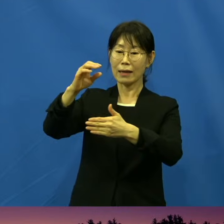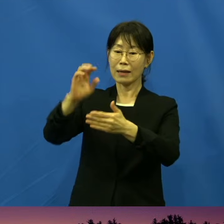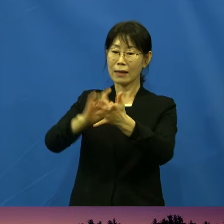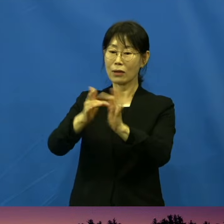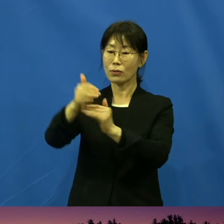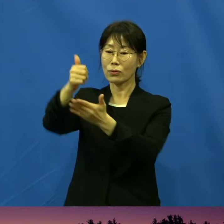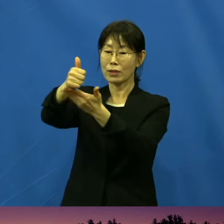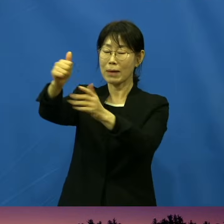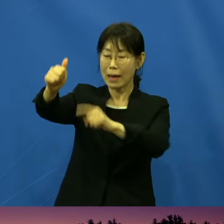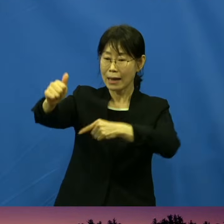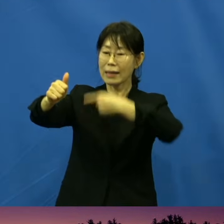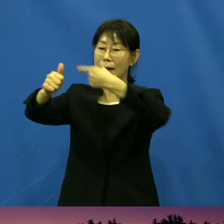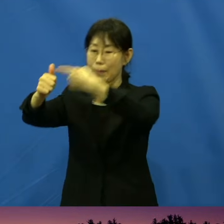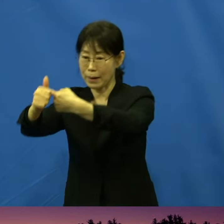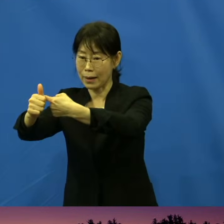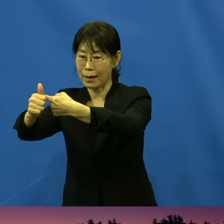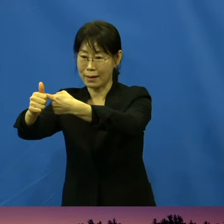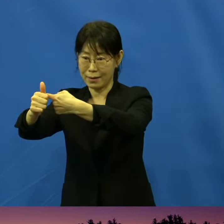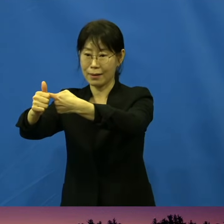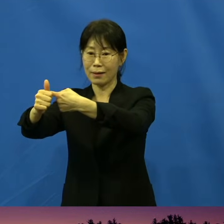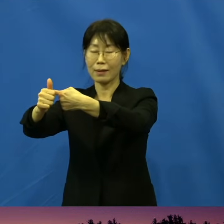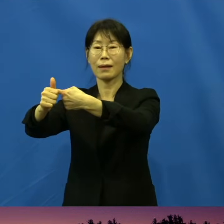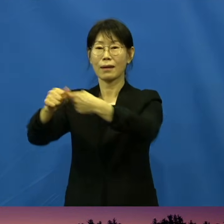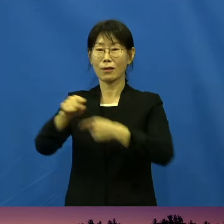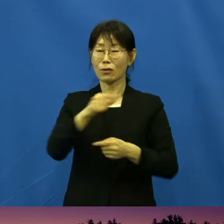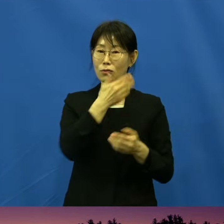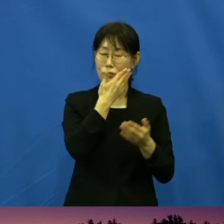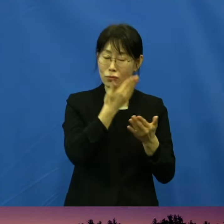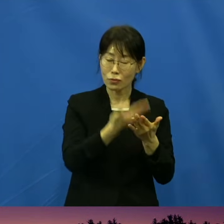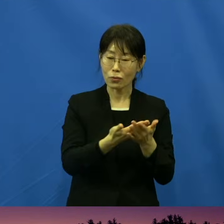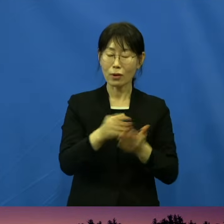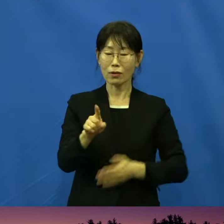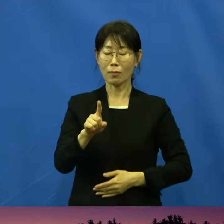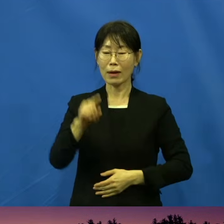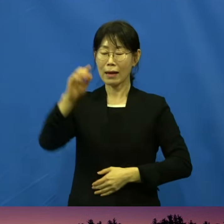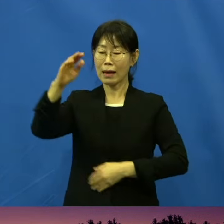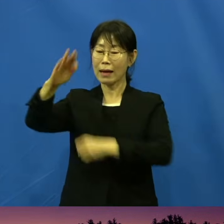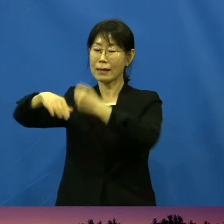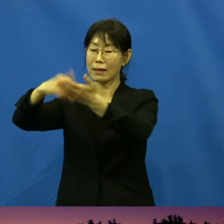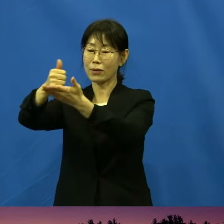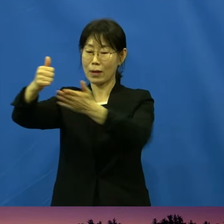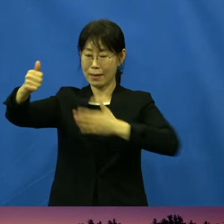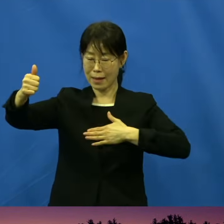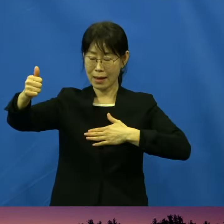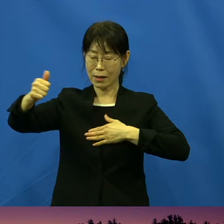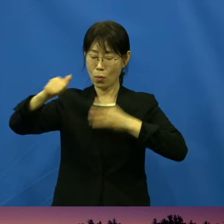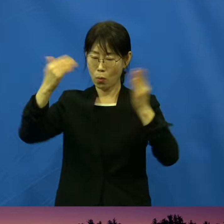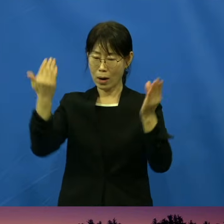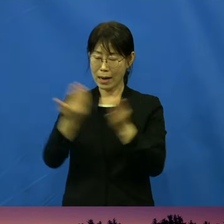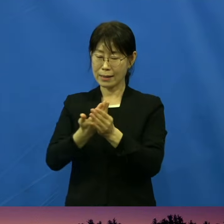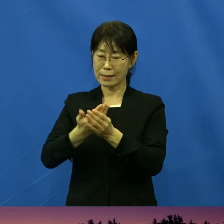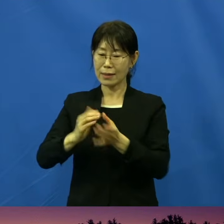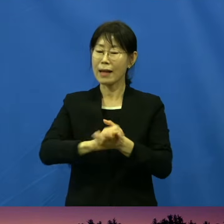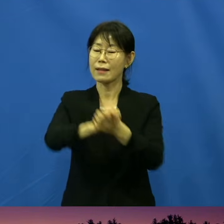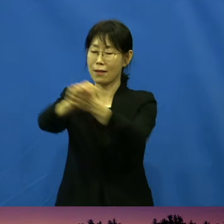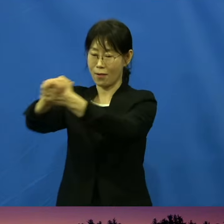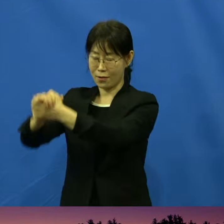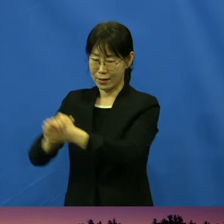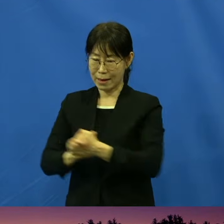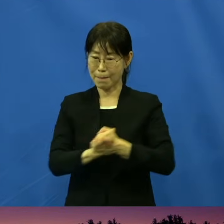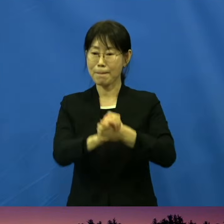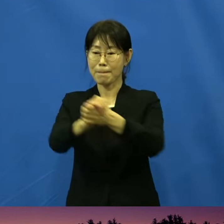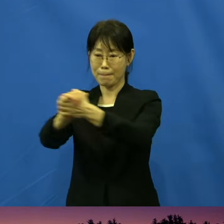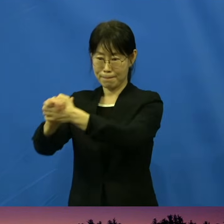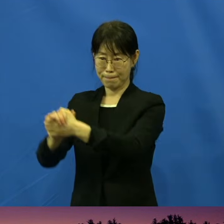역사가 일어난다는 거예요. 이것을 그리스도와의 온전한 연합이라고 말하는 거죠. 이것을 잘 설명해